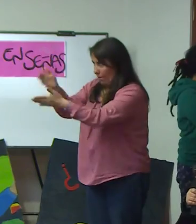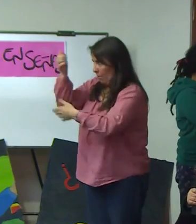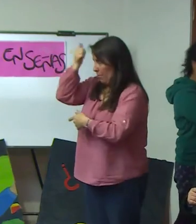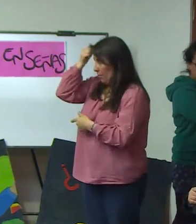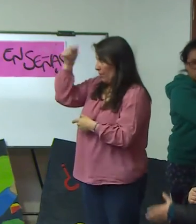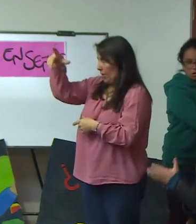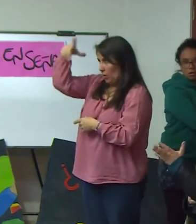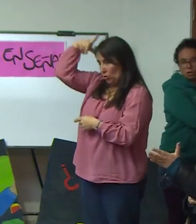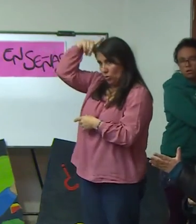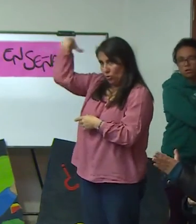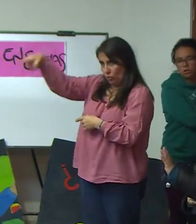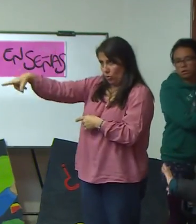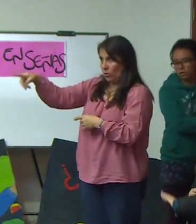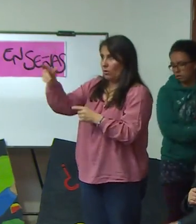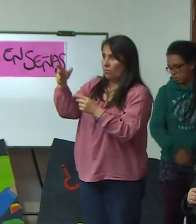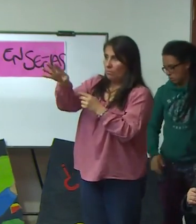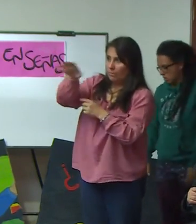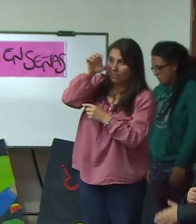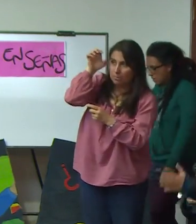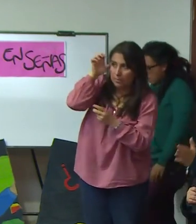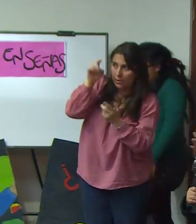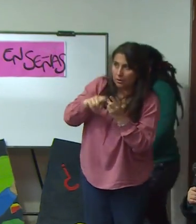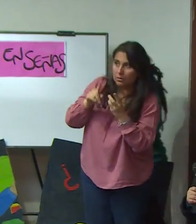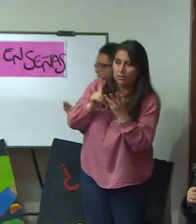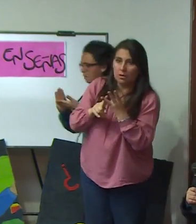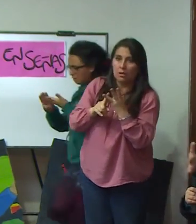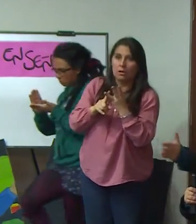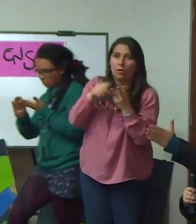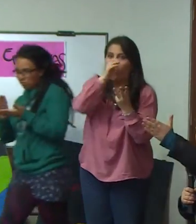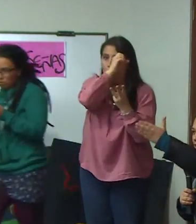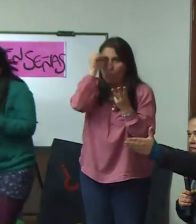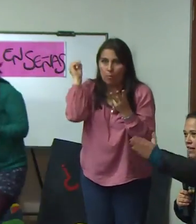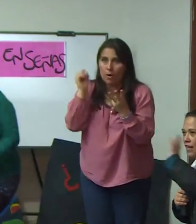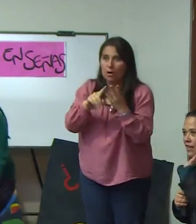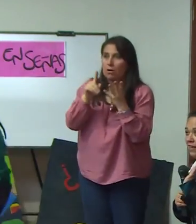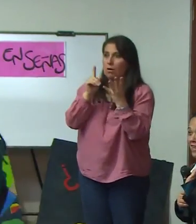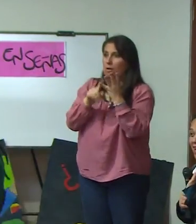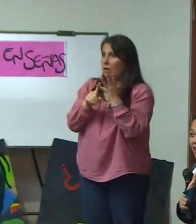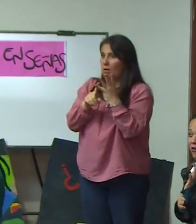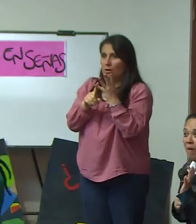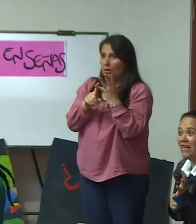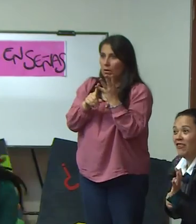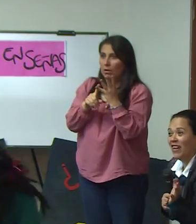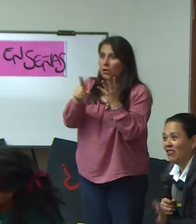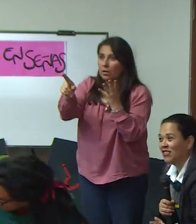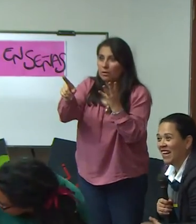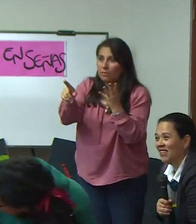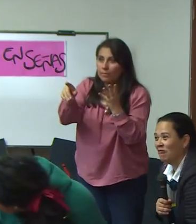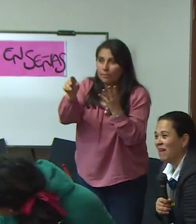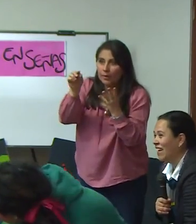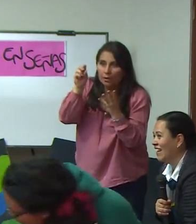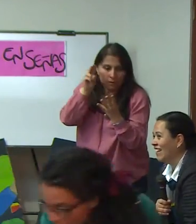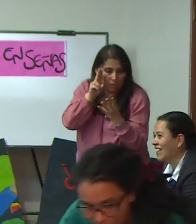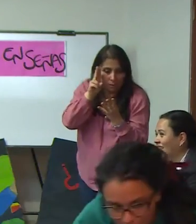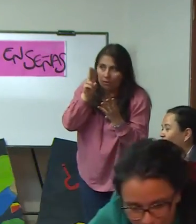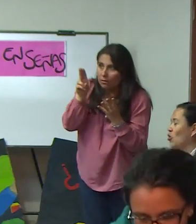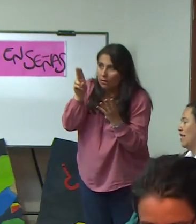Joana, Esperanza, Omar y el compañero que no sé el nombre,